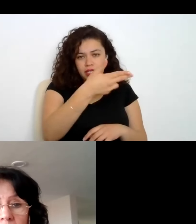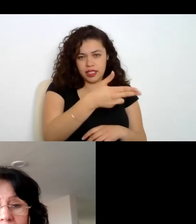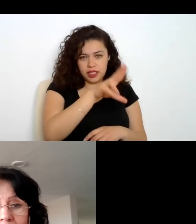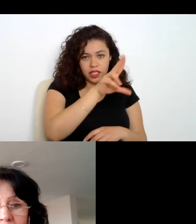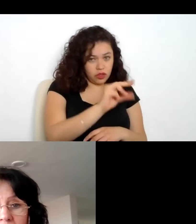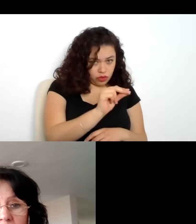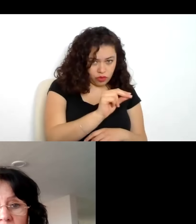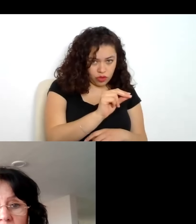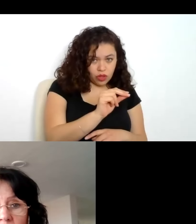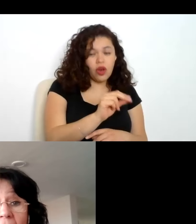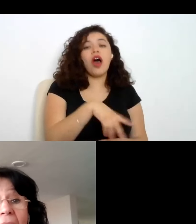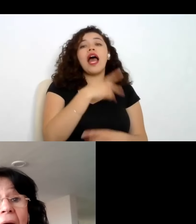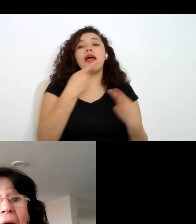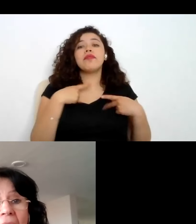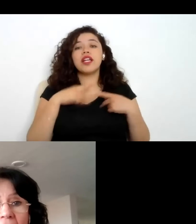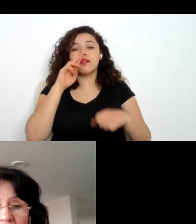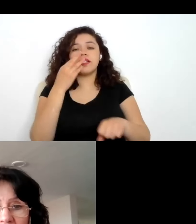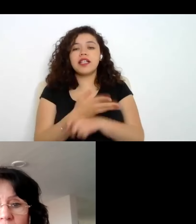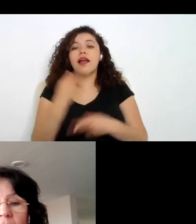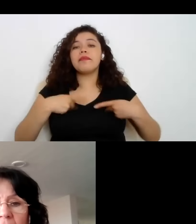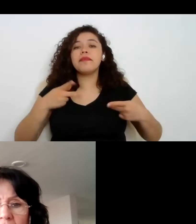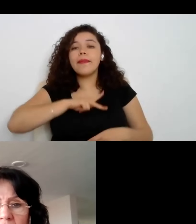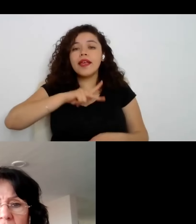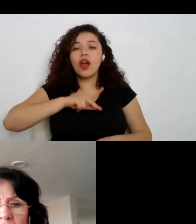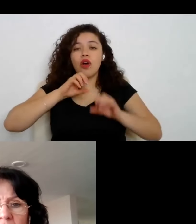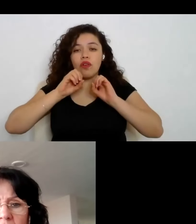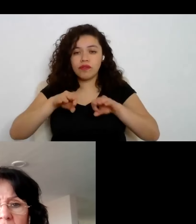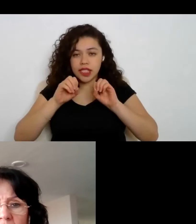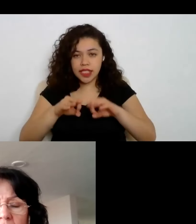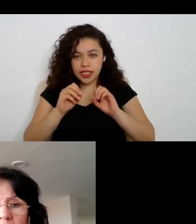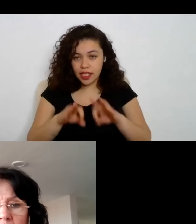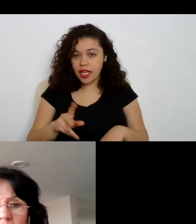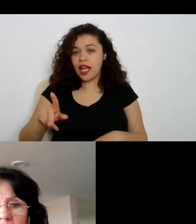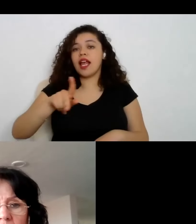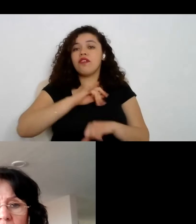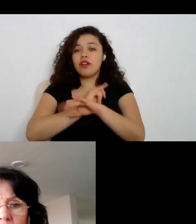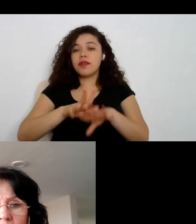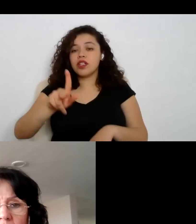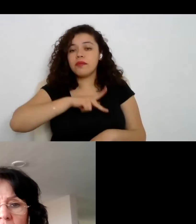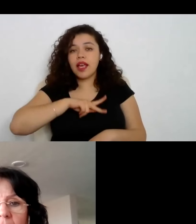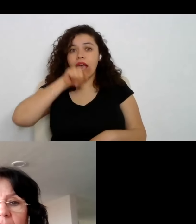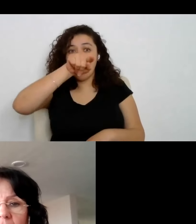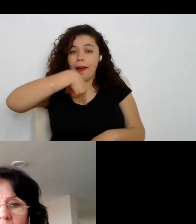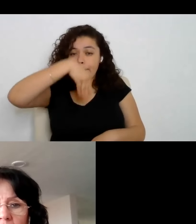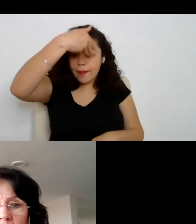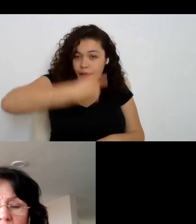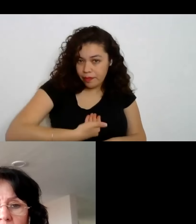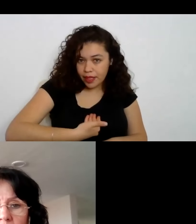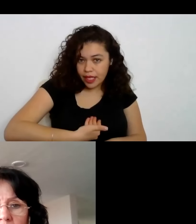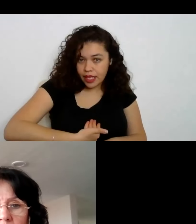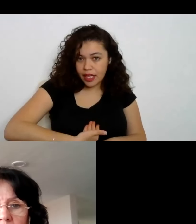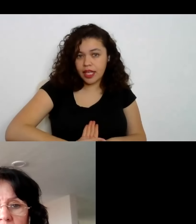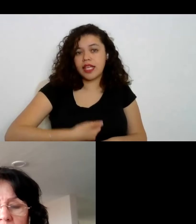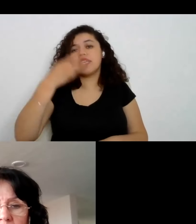es Rich Müller, es el despacho. El despacho es el que me está recabando mis datos personales y es el despacho el